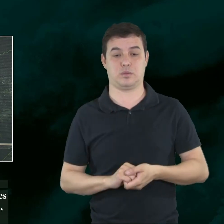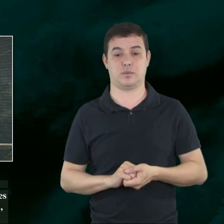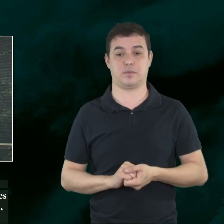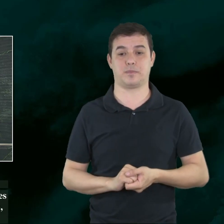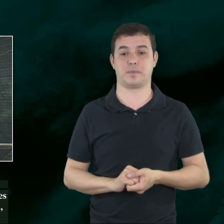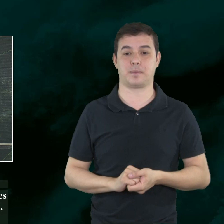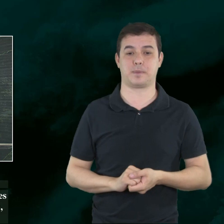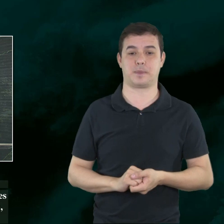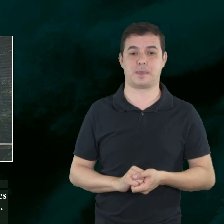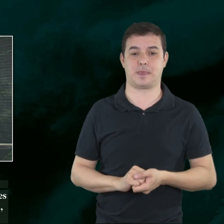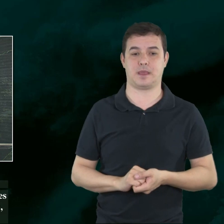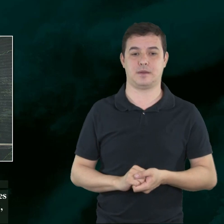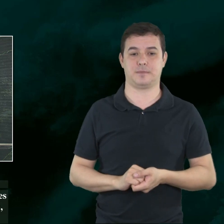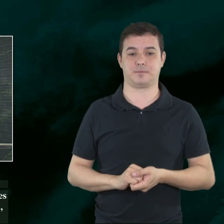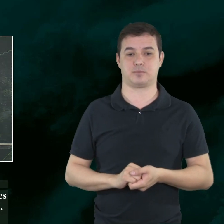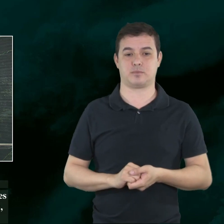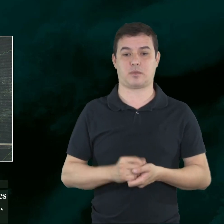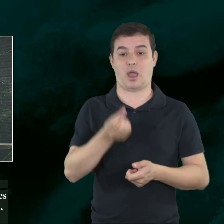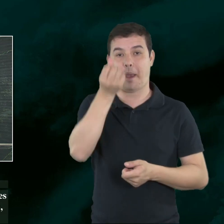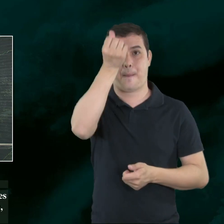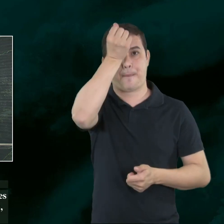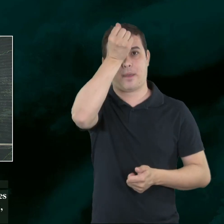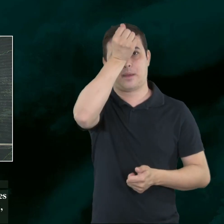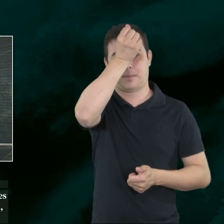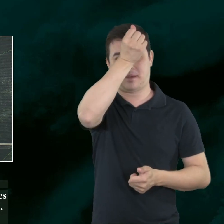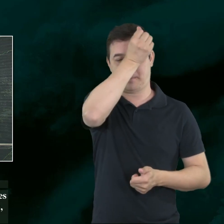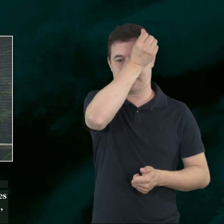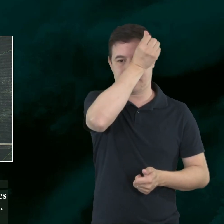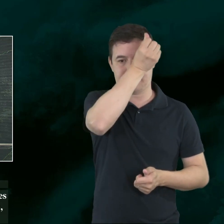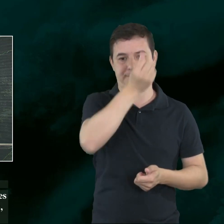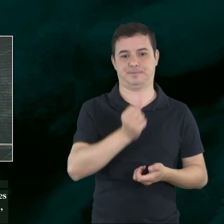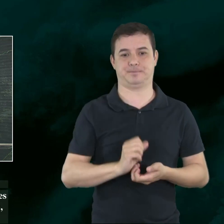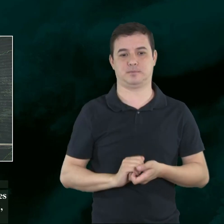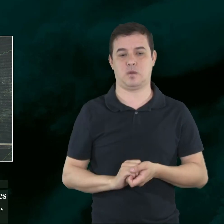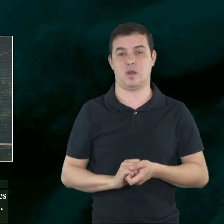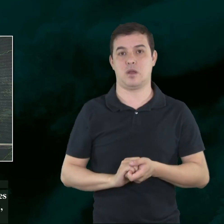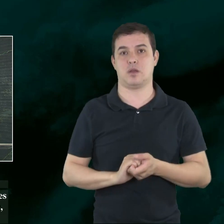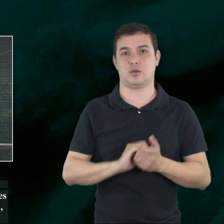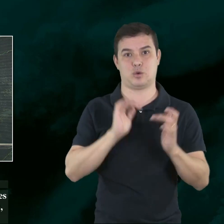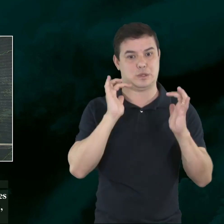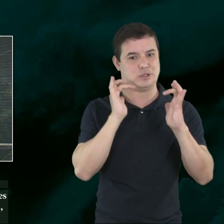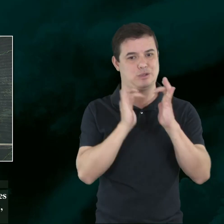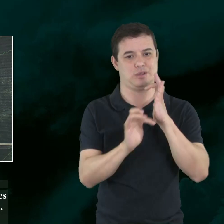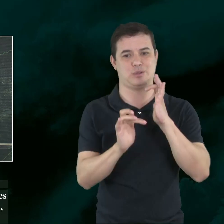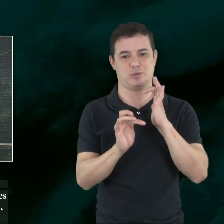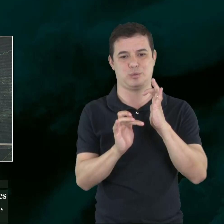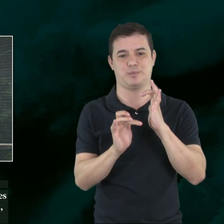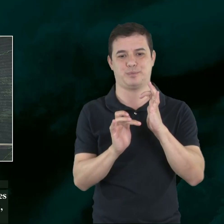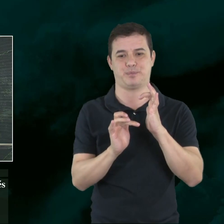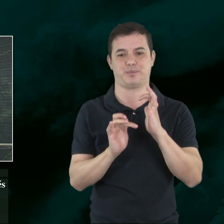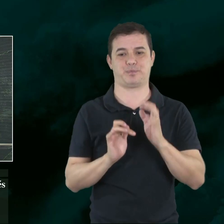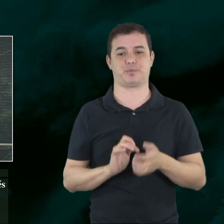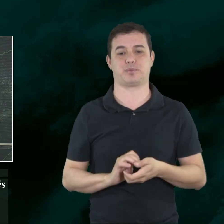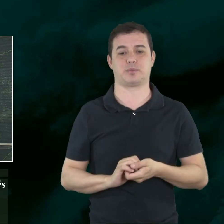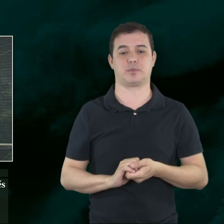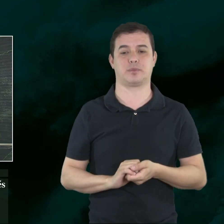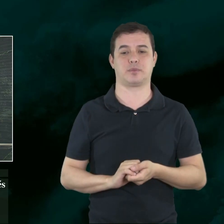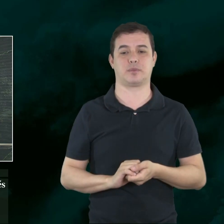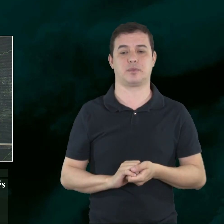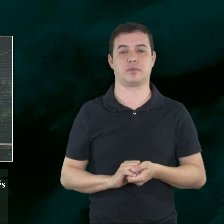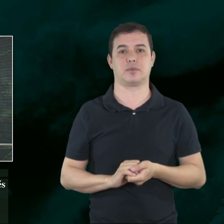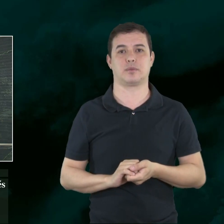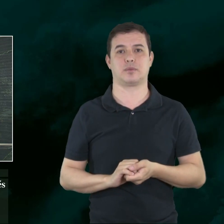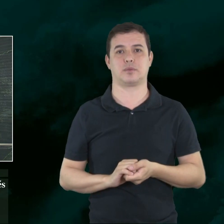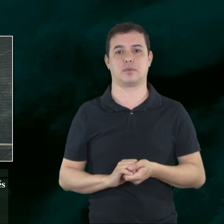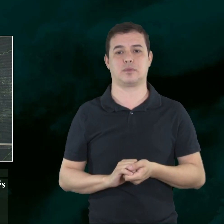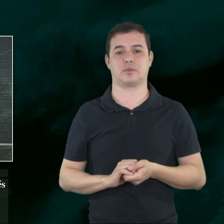e sobre os chifres 10 diademas, e sobre as cabeças nomes e blasfêmia. A besta que viera semelhante a